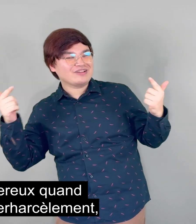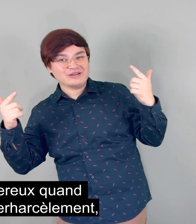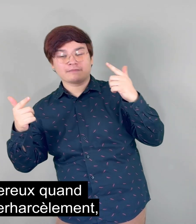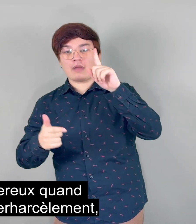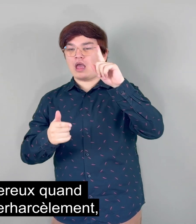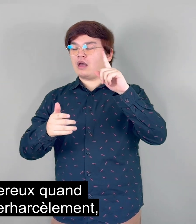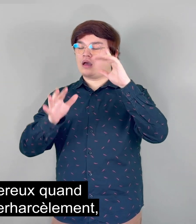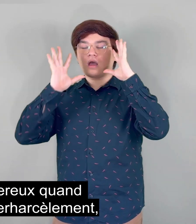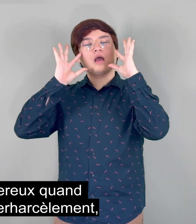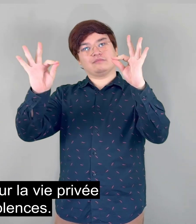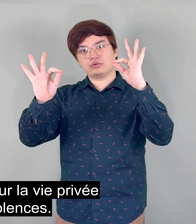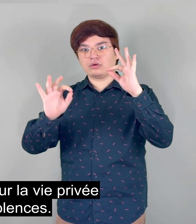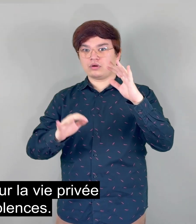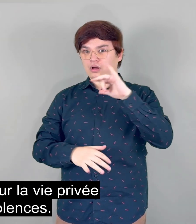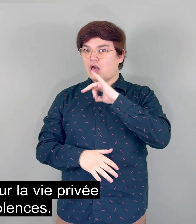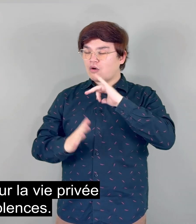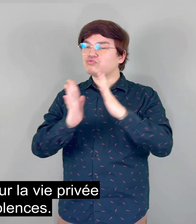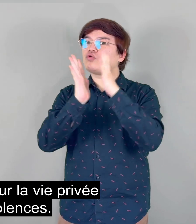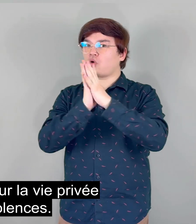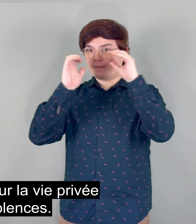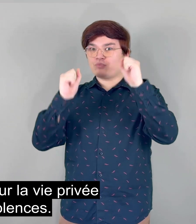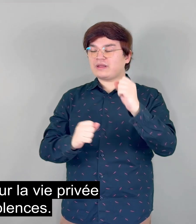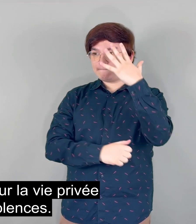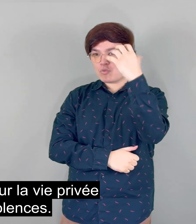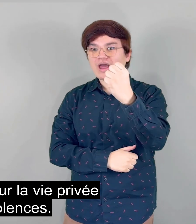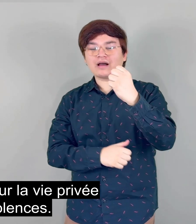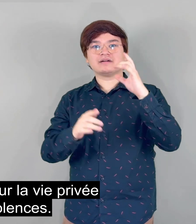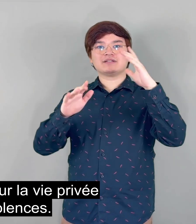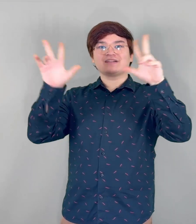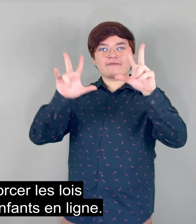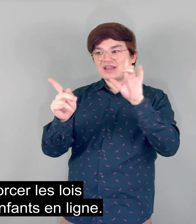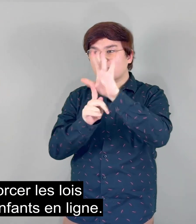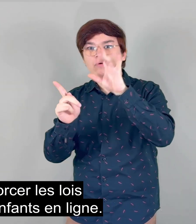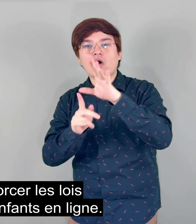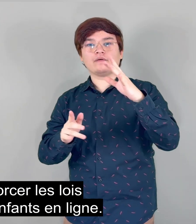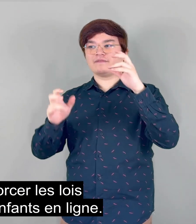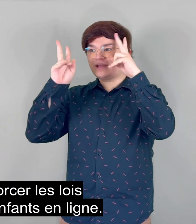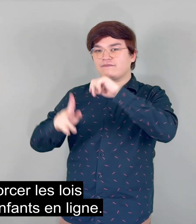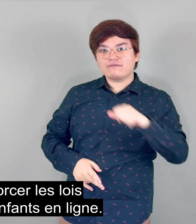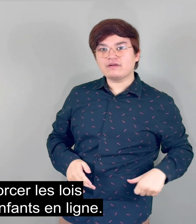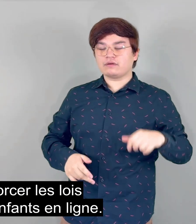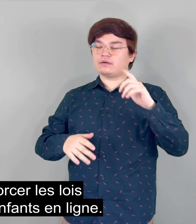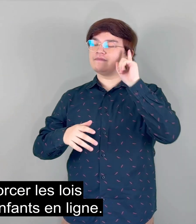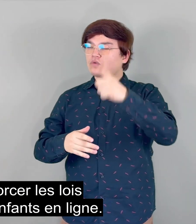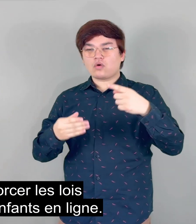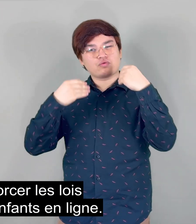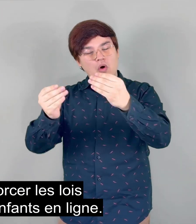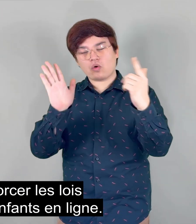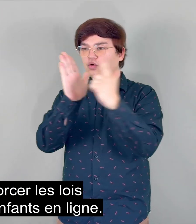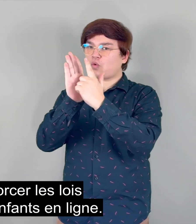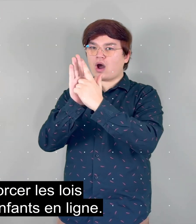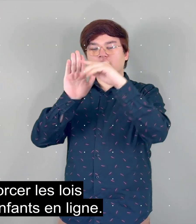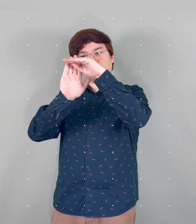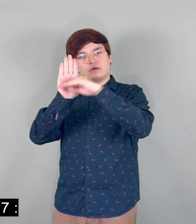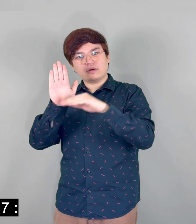conduit à du cyberharcèlement, à des menaces pour la vie privée ou à des violences. Il faut donc renforcer les lois pour protéger les enfants